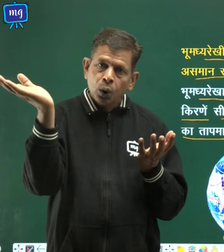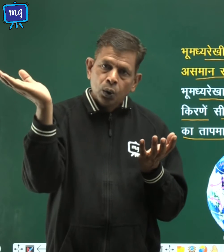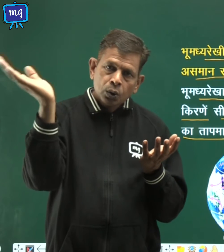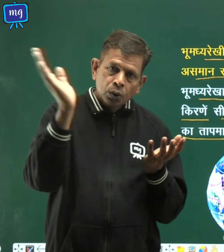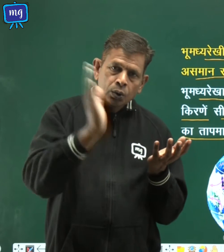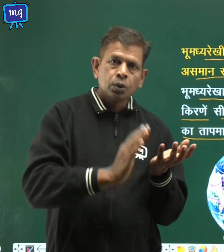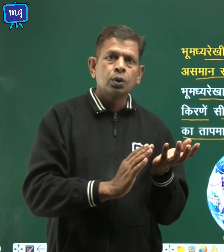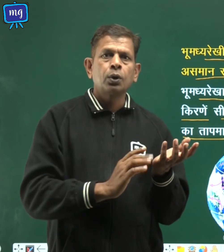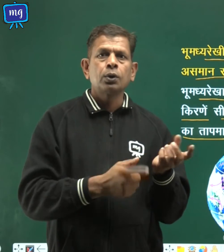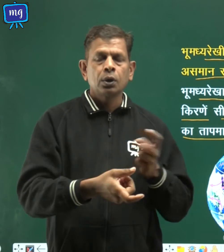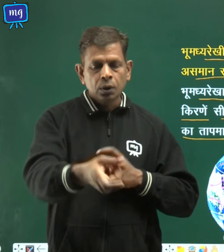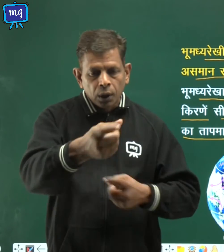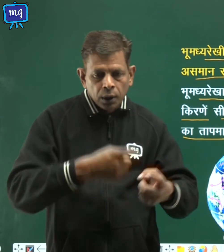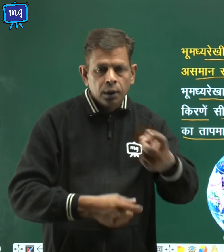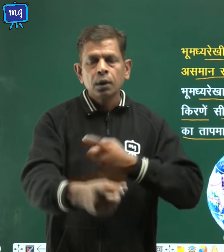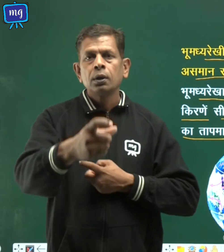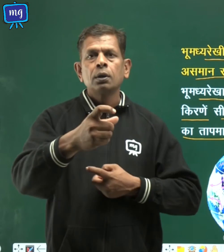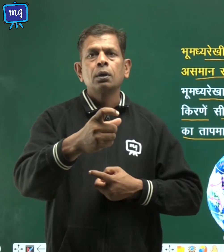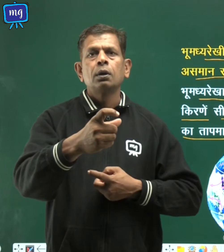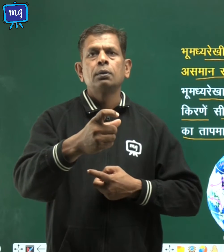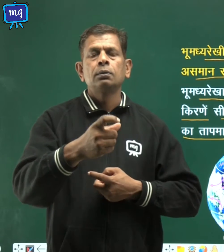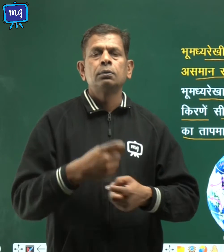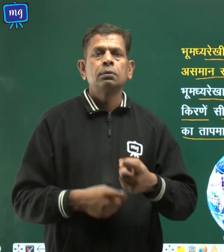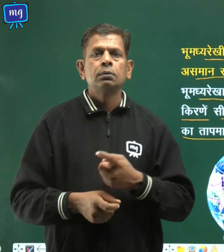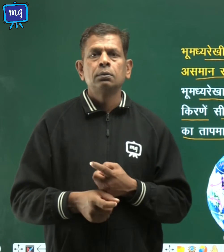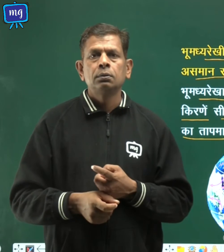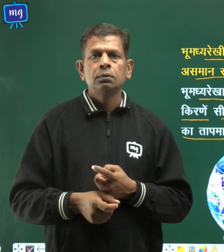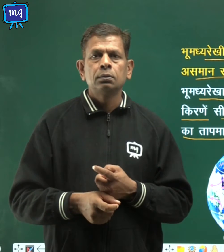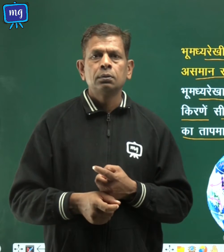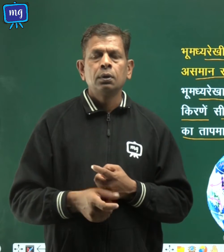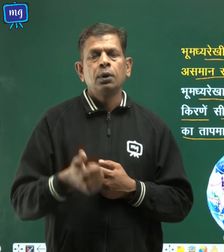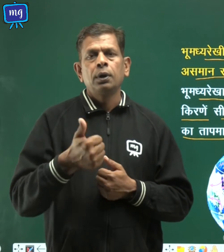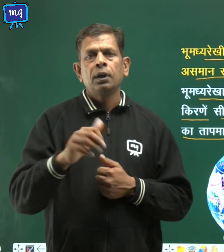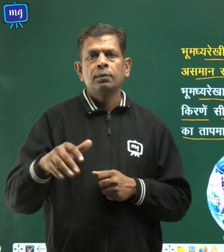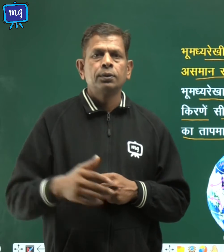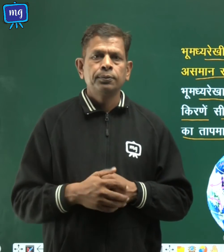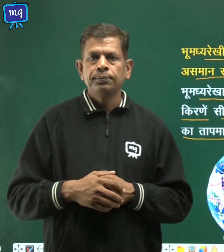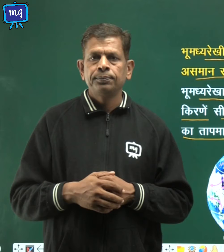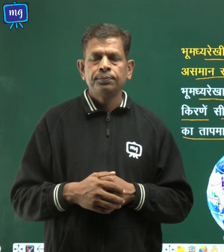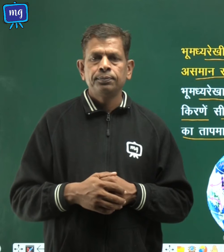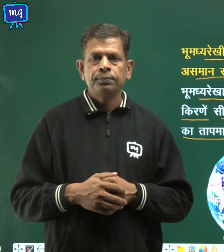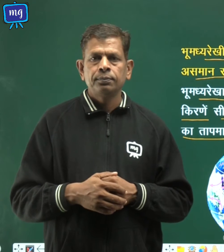इसका स्थान लेने के लिए चलती हैं। ठीक है बच्चों,